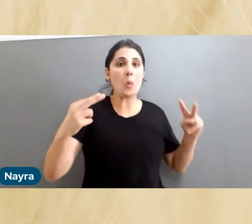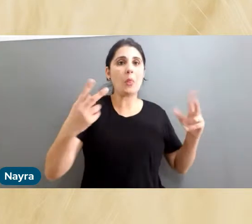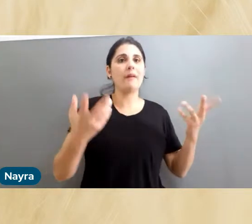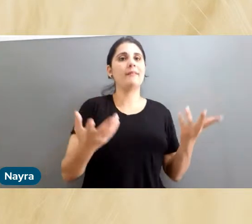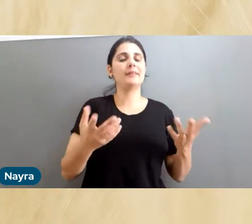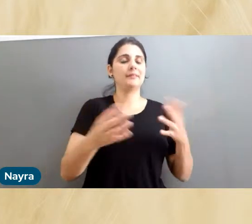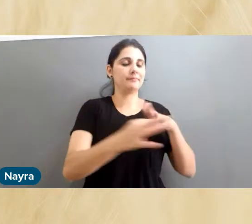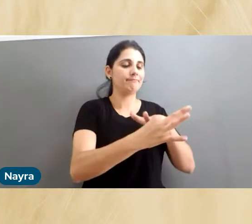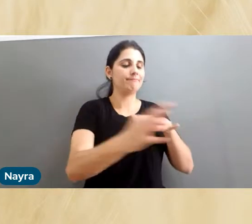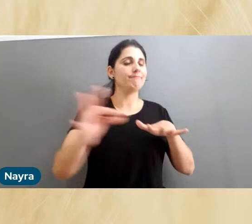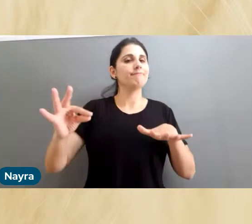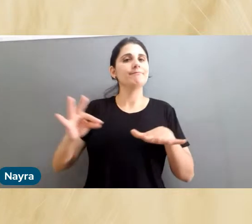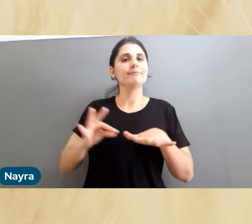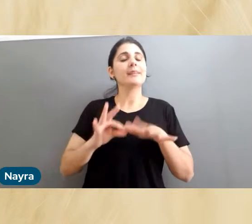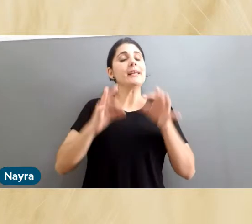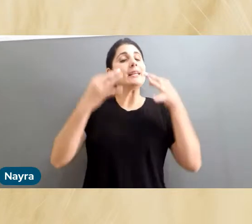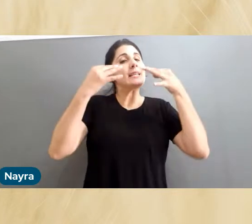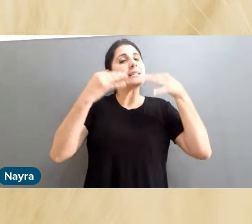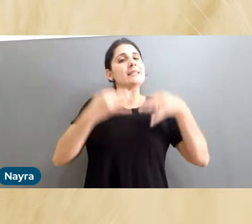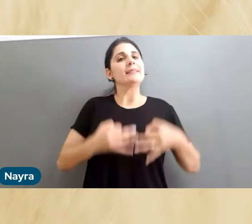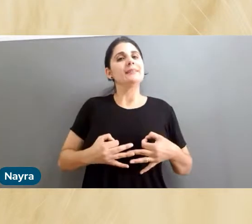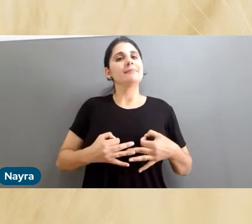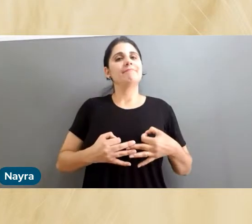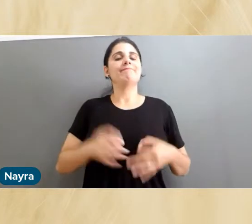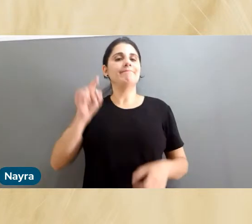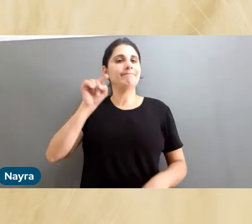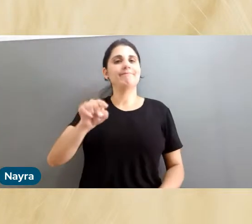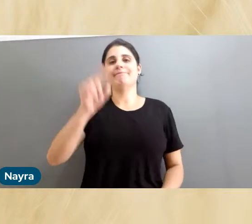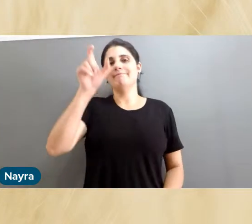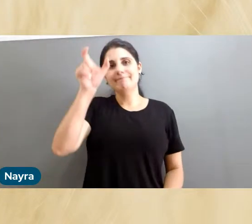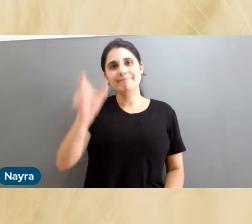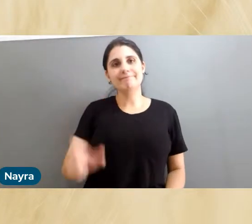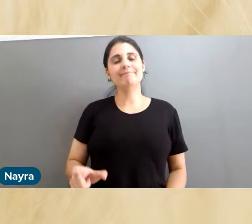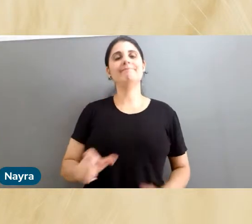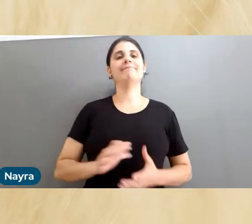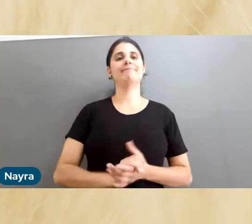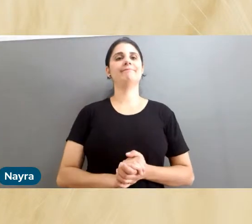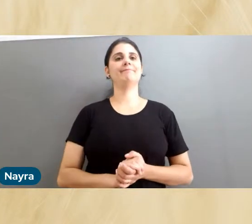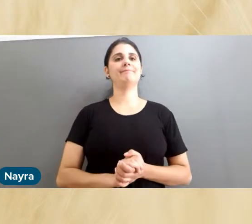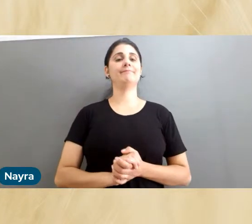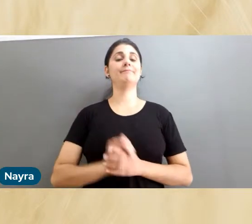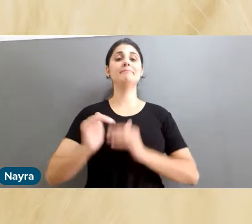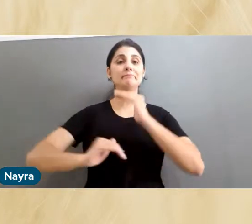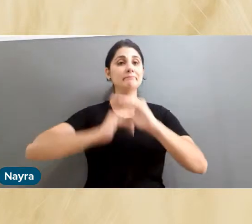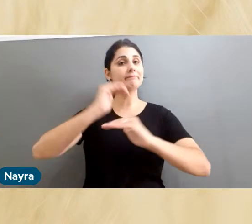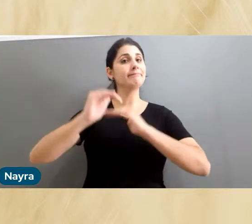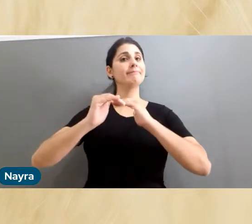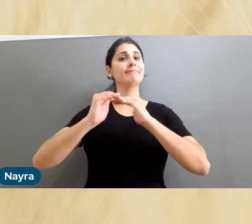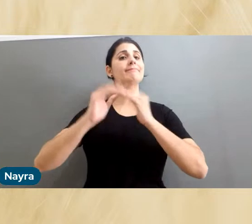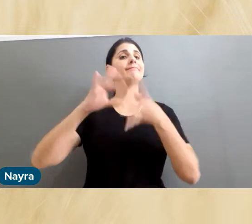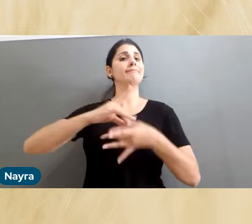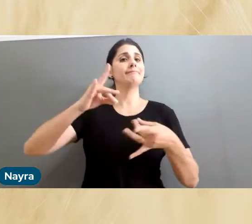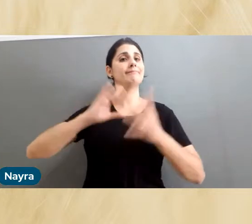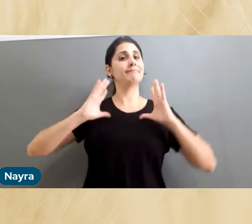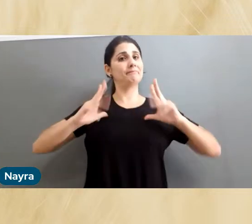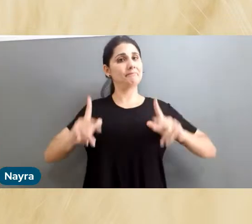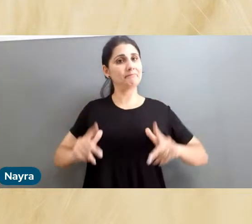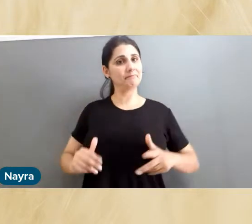sociais, e a gente tenha certeza de que aquela pessoa vai se tornar também um espírito puro um